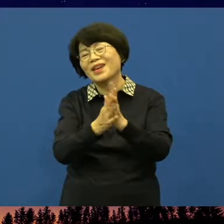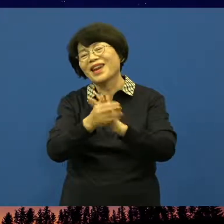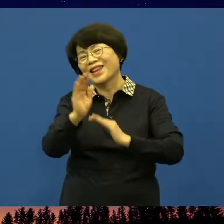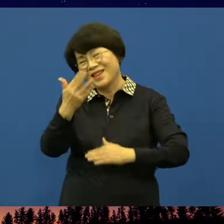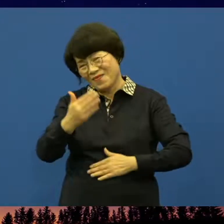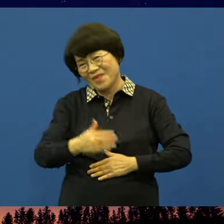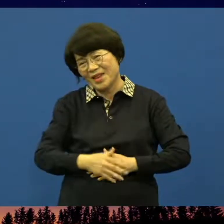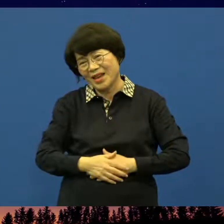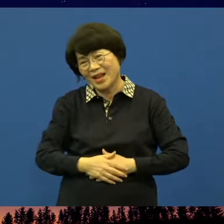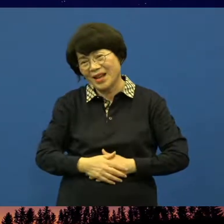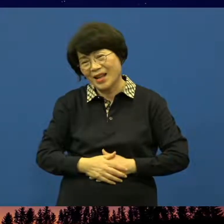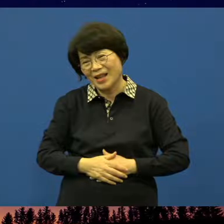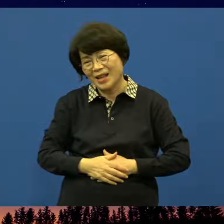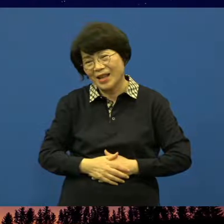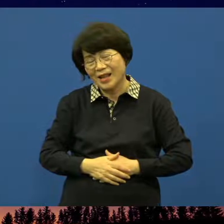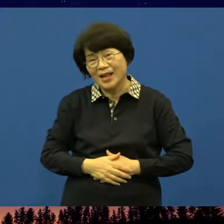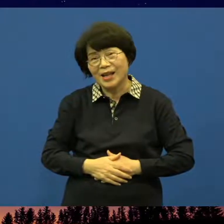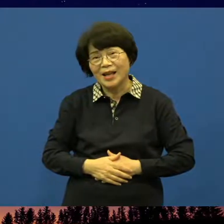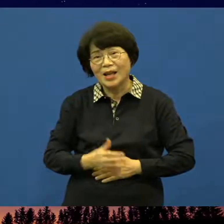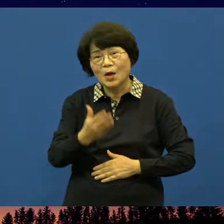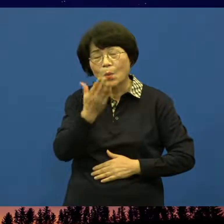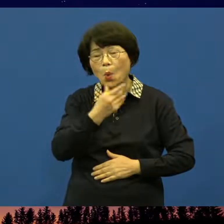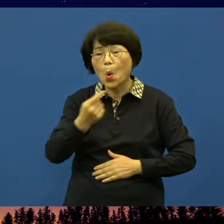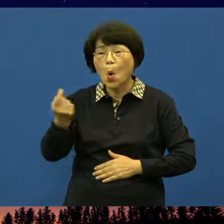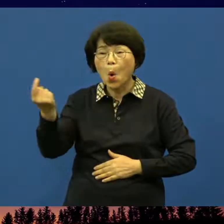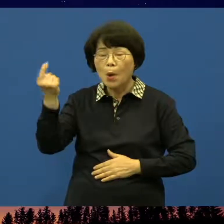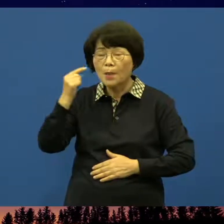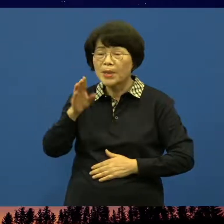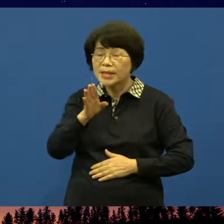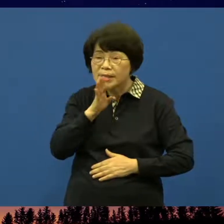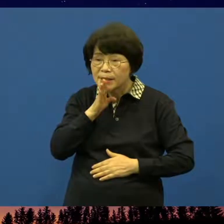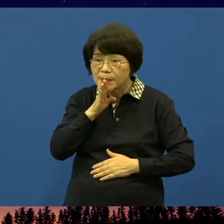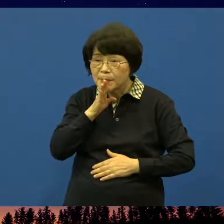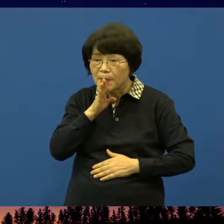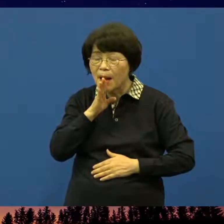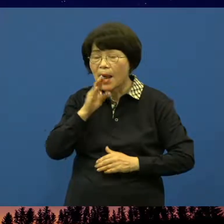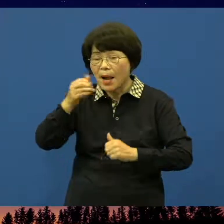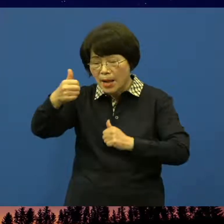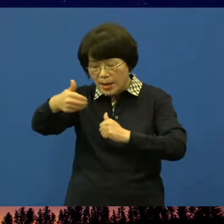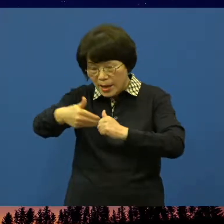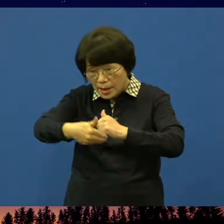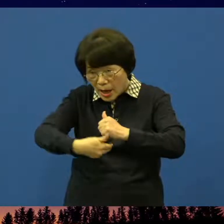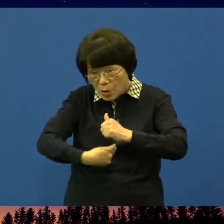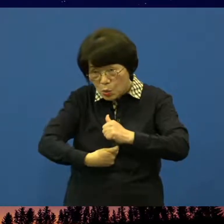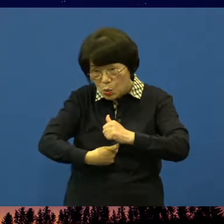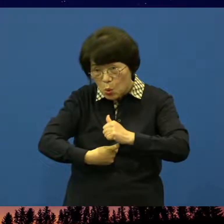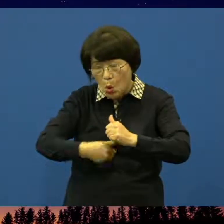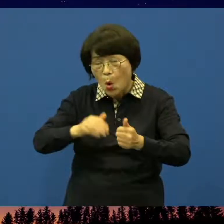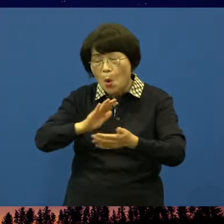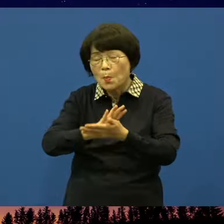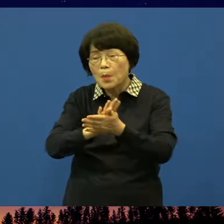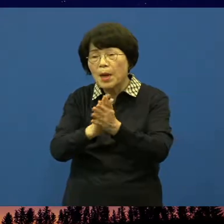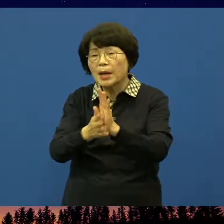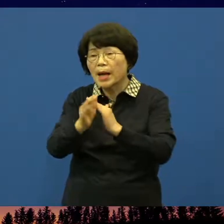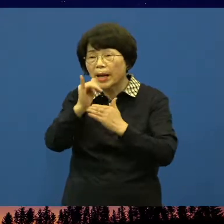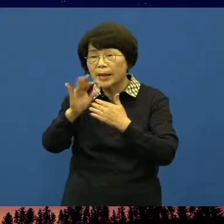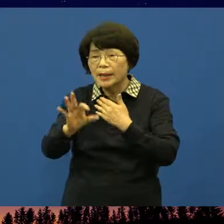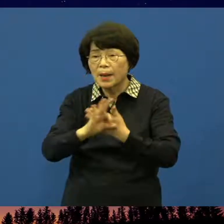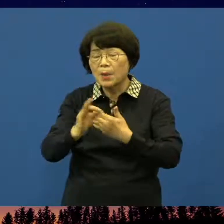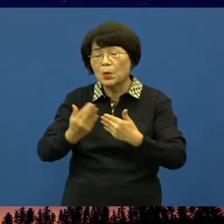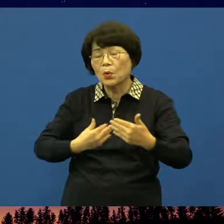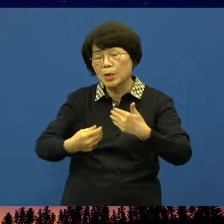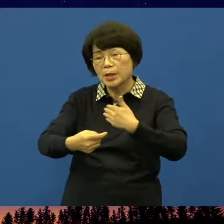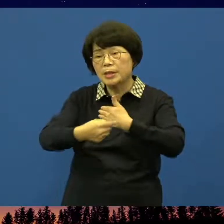있어요. 여러분, 복음이 정말 우리에게 영향을 미치고 우리의 삶의 변화를 일으키면 우리의